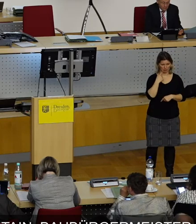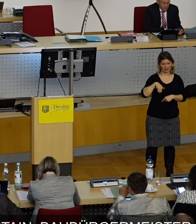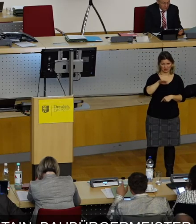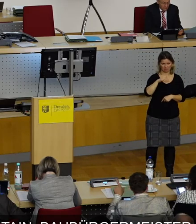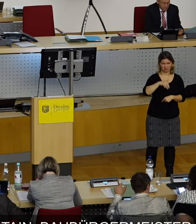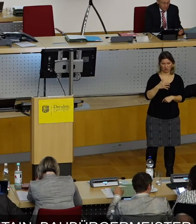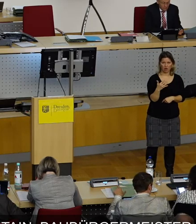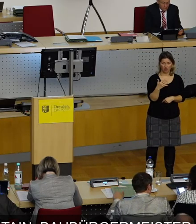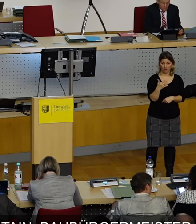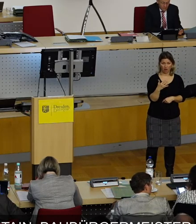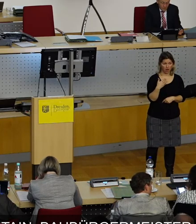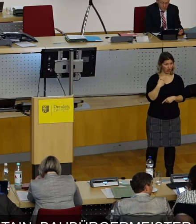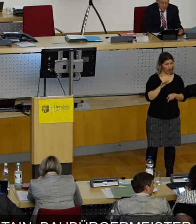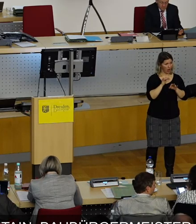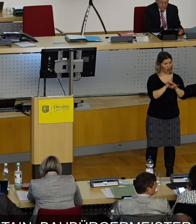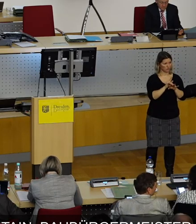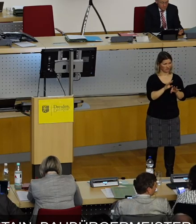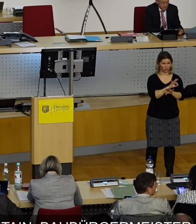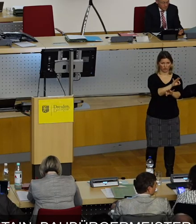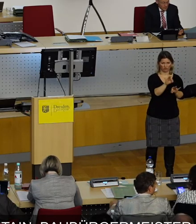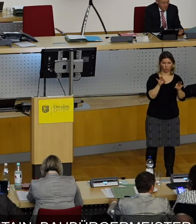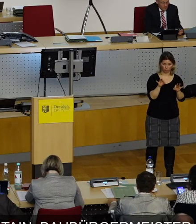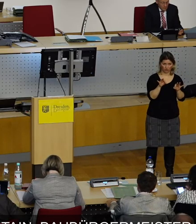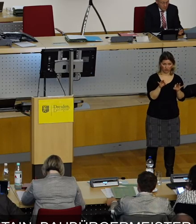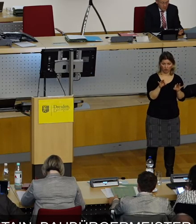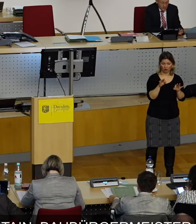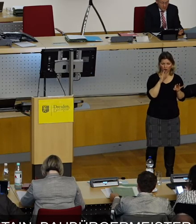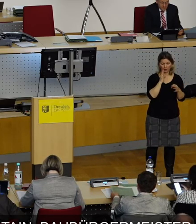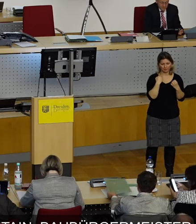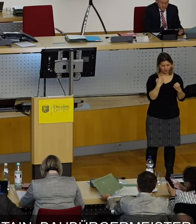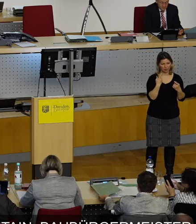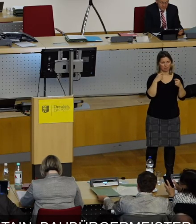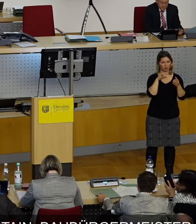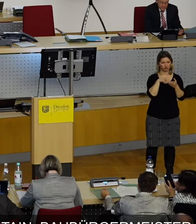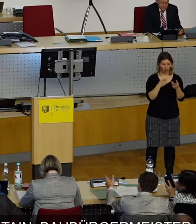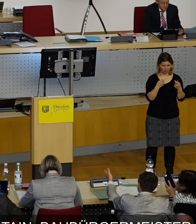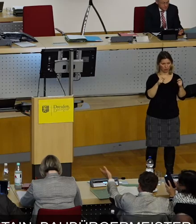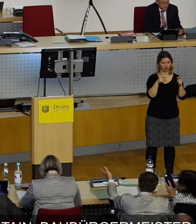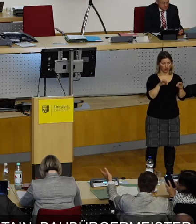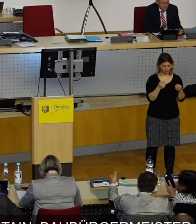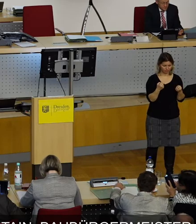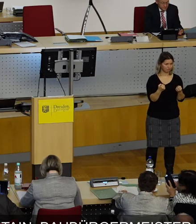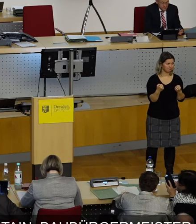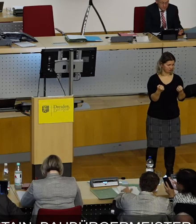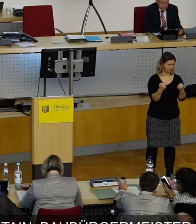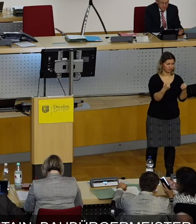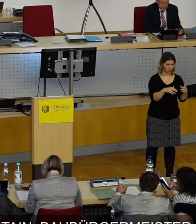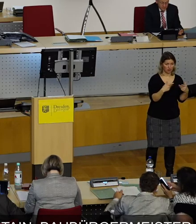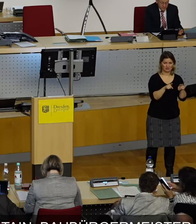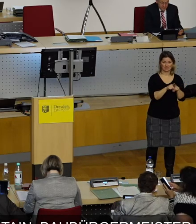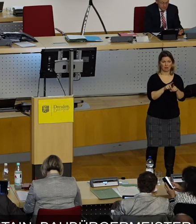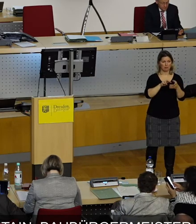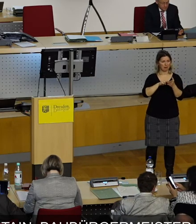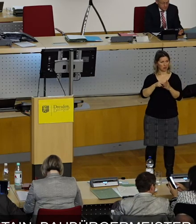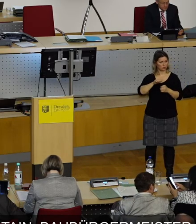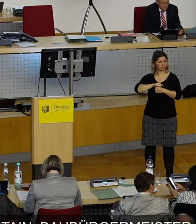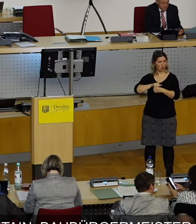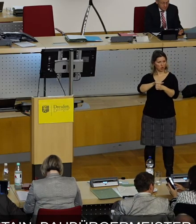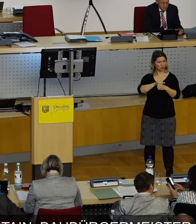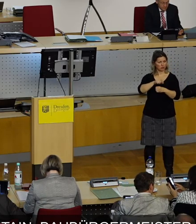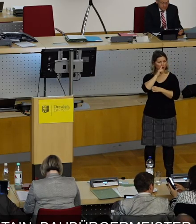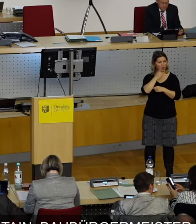sich nicht nur auf Sie aus, wenn Sie sozusagen dort durch die Baustellen fahren, sondern der wirkt sich natürlich auch auf die Mitarbeiterinnen und Mitarbeiter in den Planungsbehörden, in der